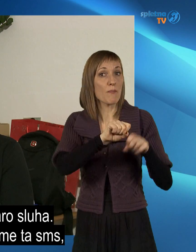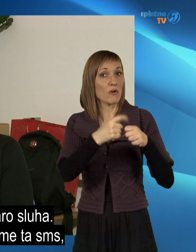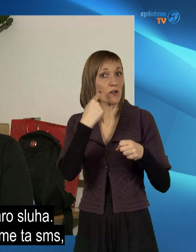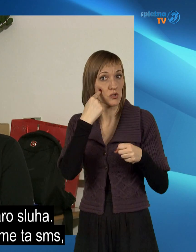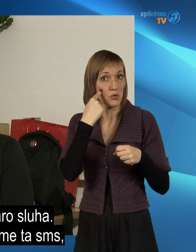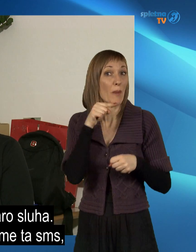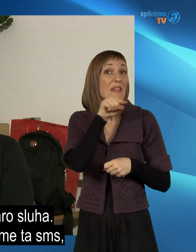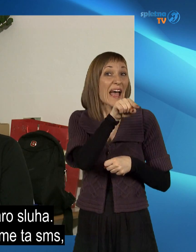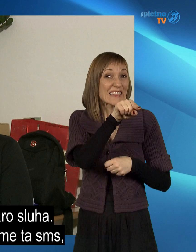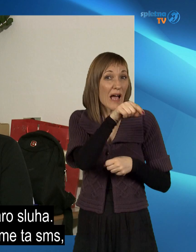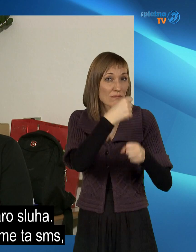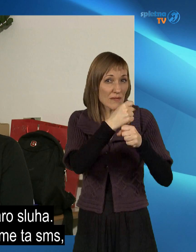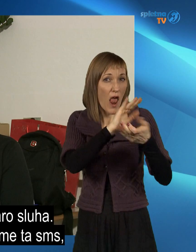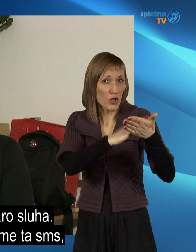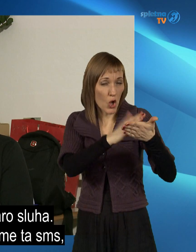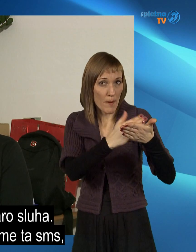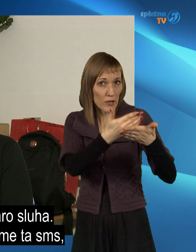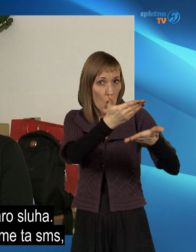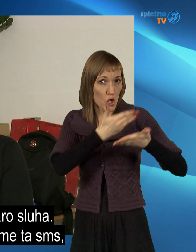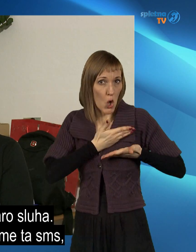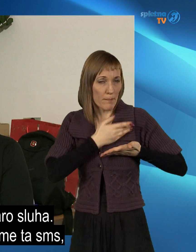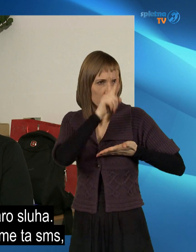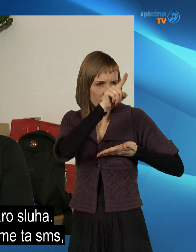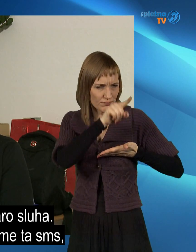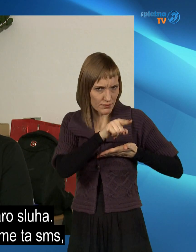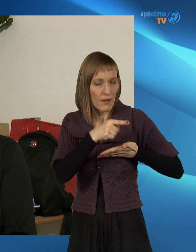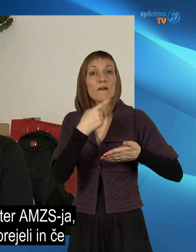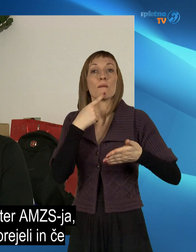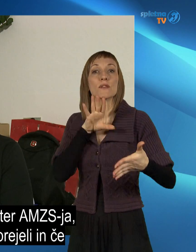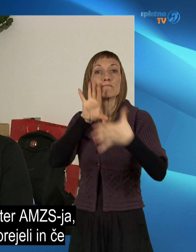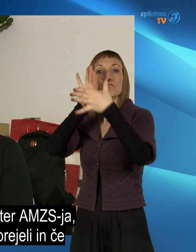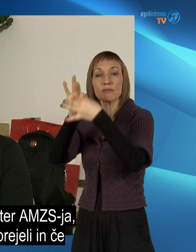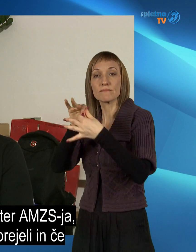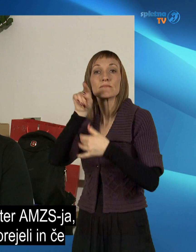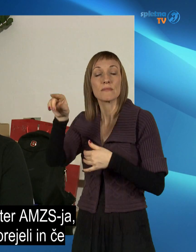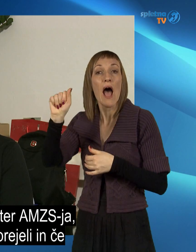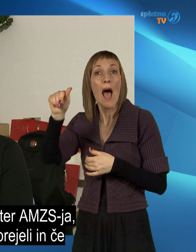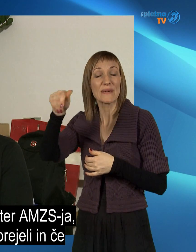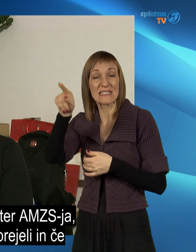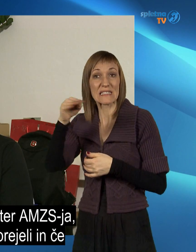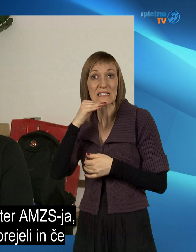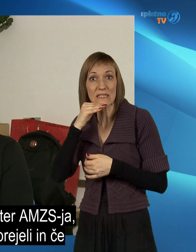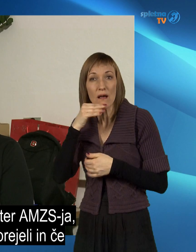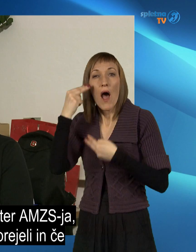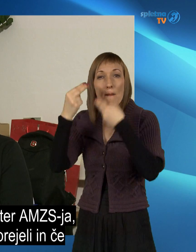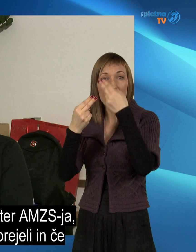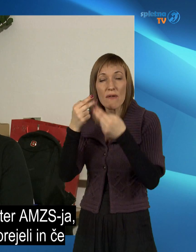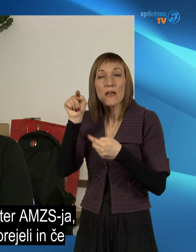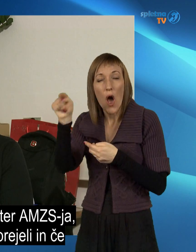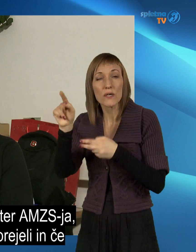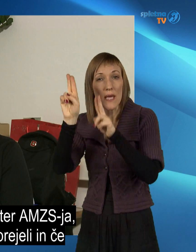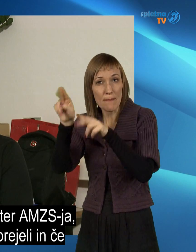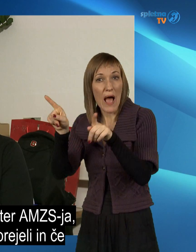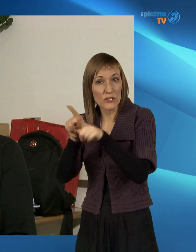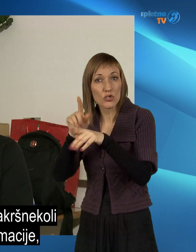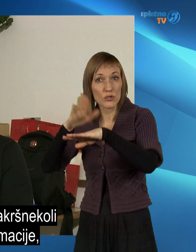sluha. Tolmačica, ki prejme ta SMS, kontaktira klicni center AMZS-ja, preveri, če so